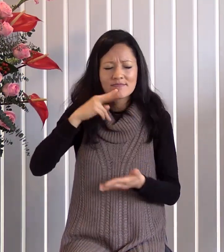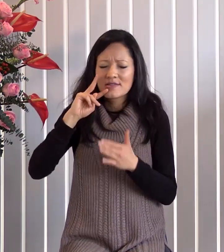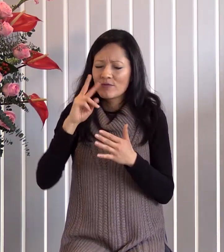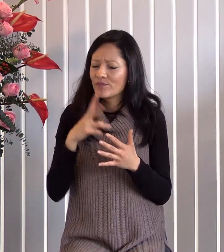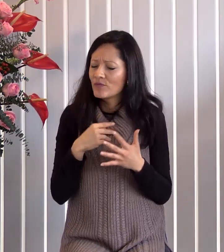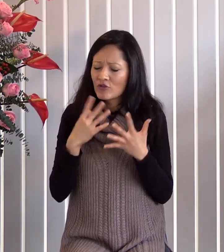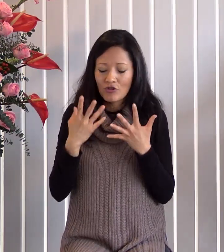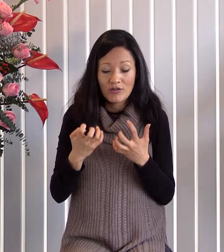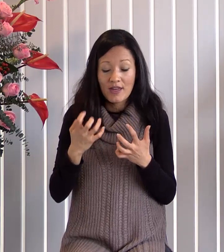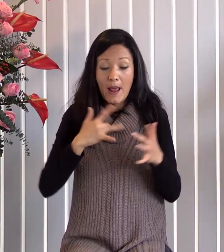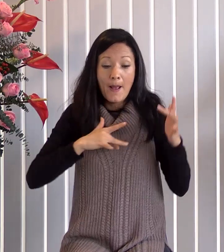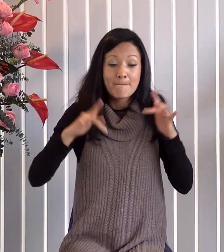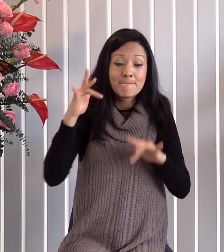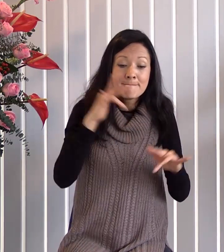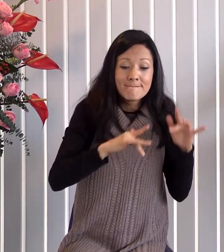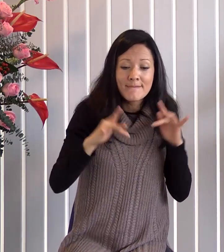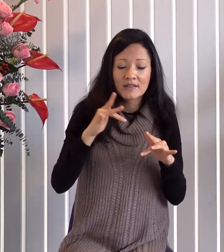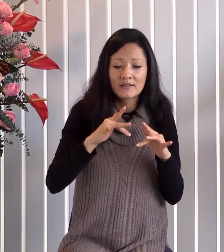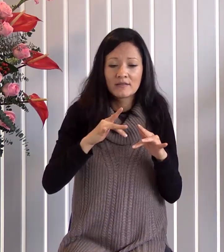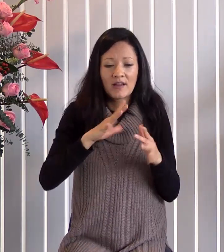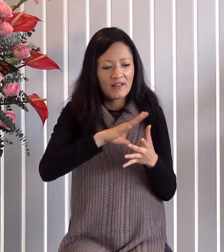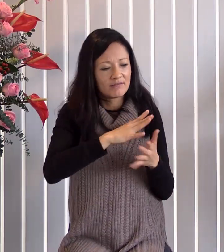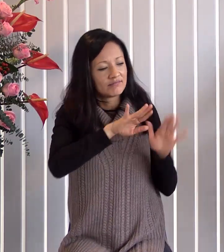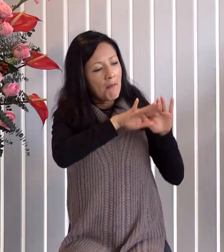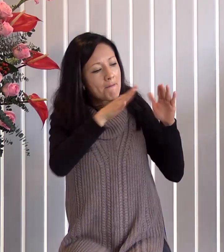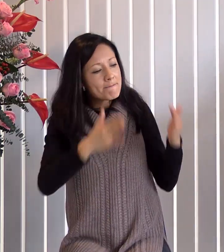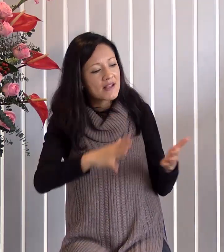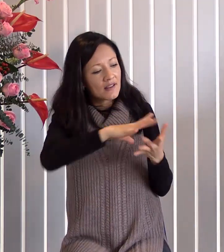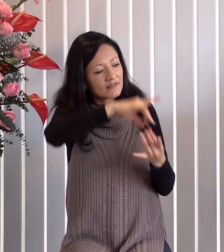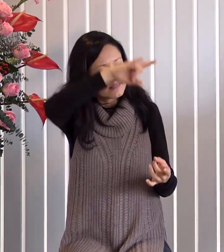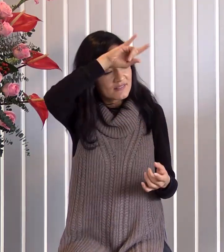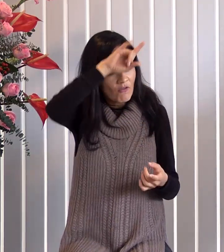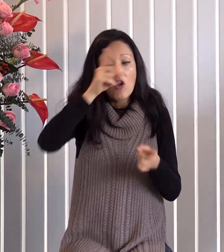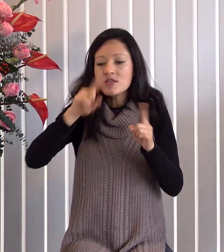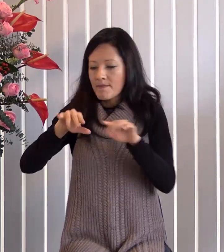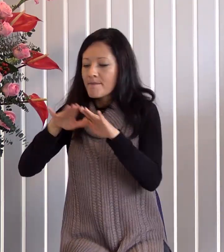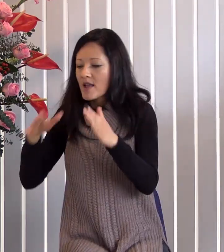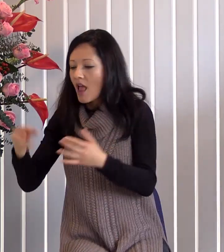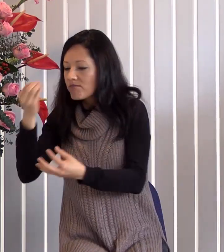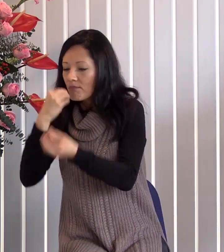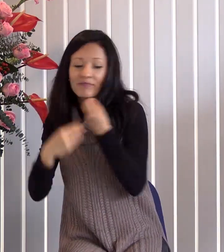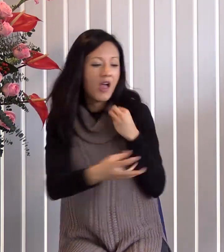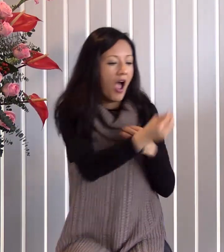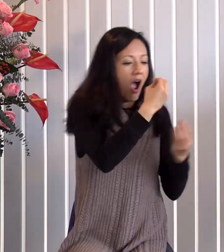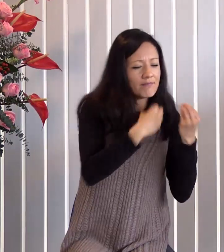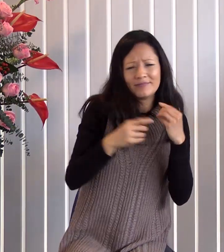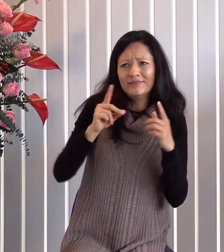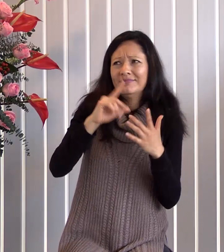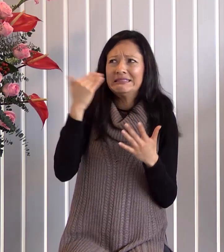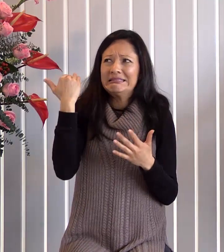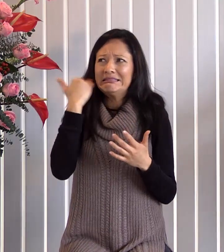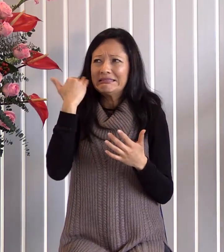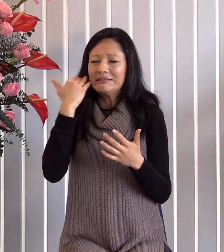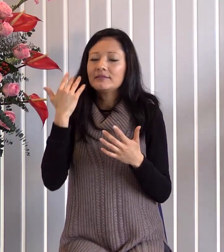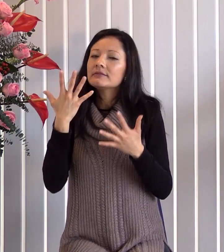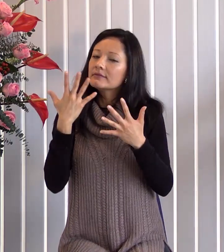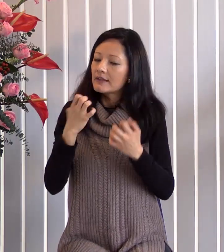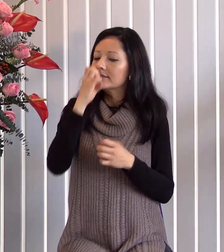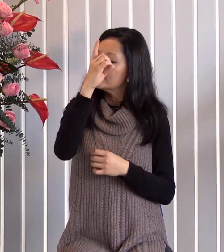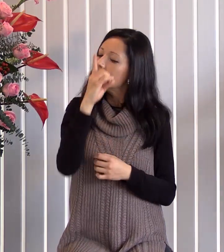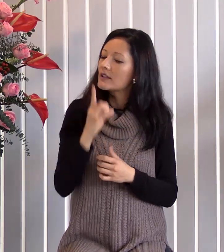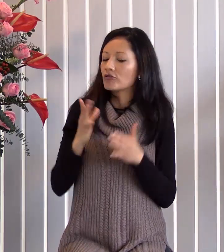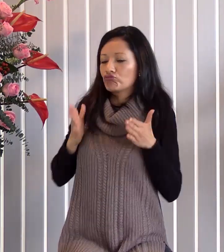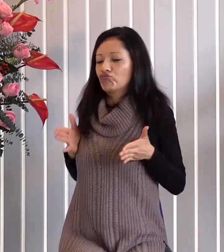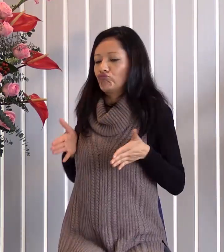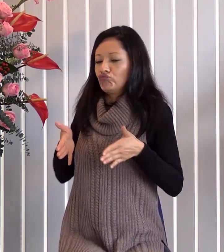queremos participar de la mesa de los demonios y la mesa tuya, al contrario. No queremos caer en la tentación, Señor. No